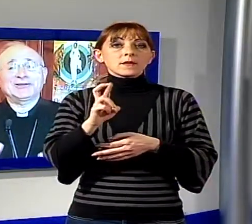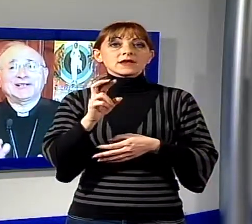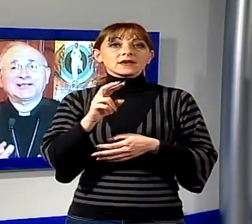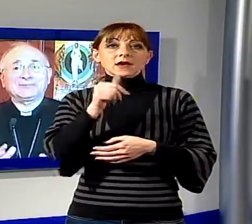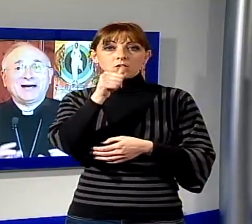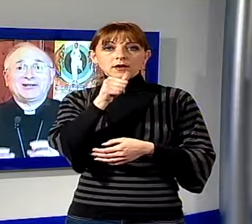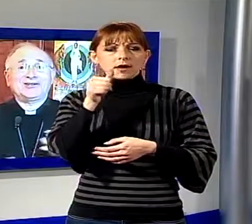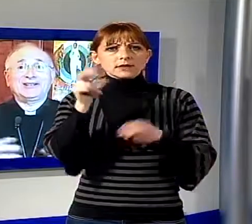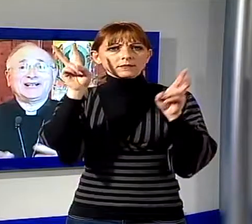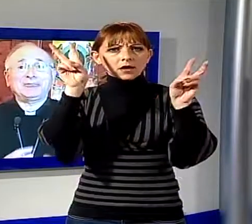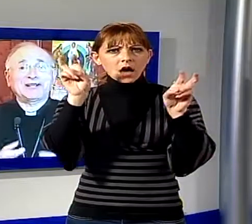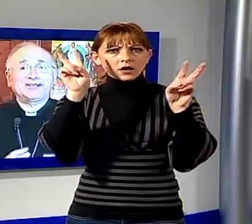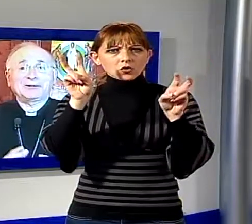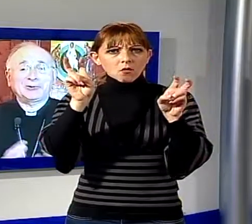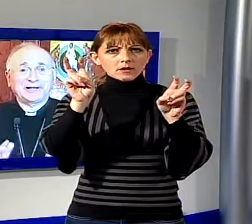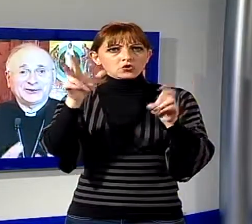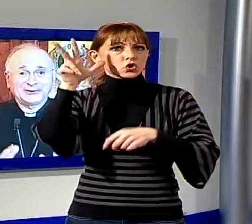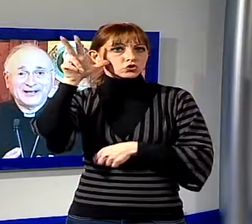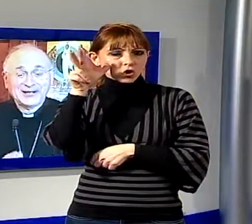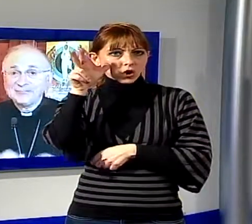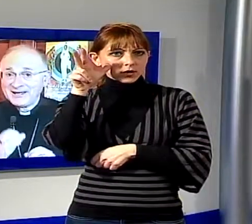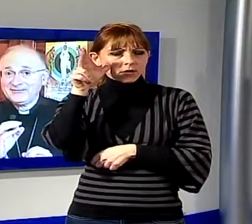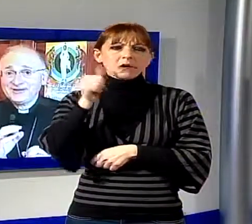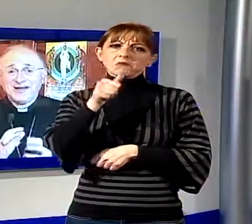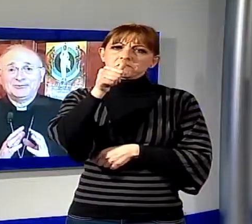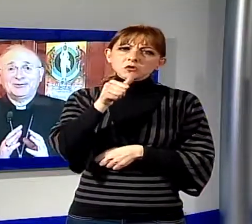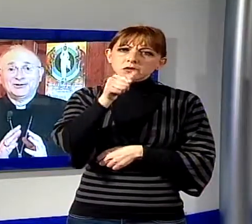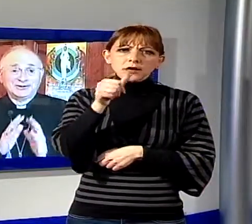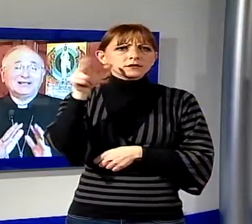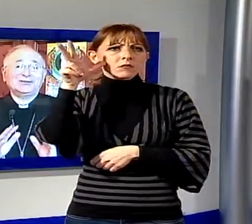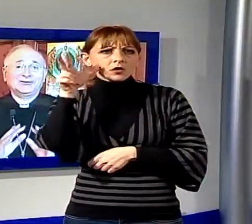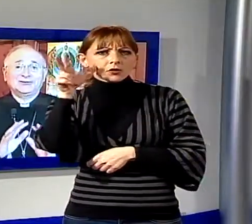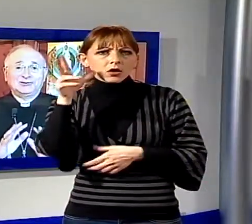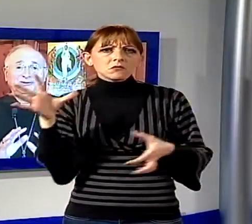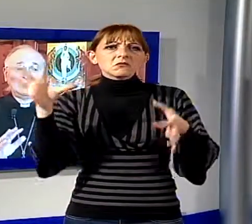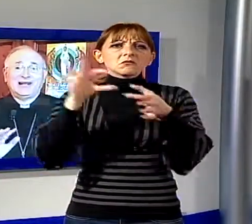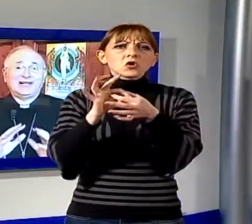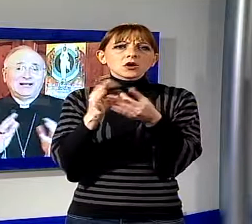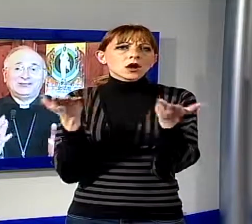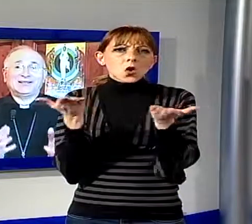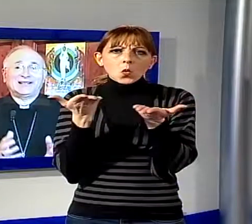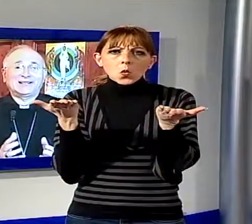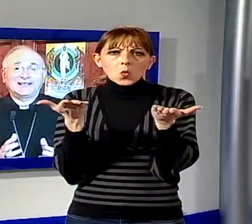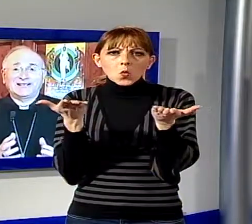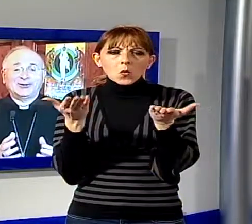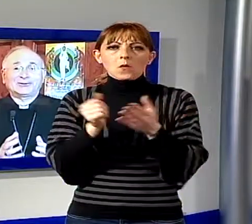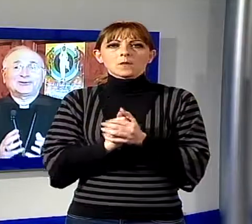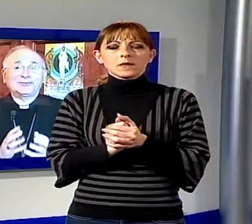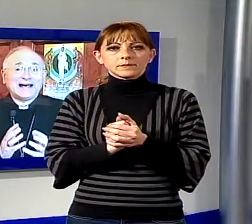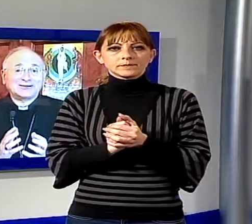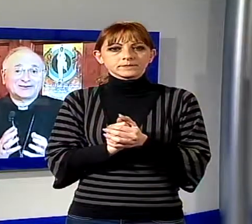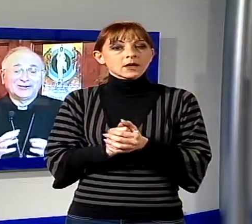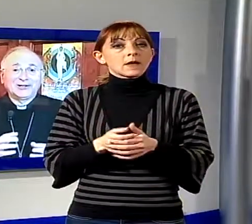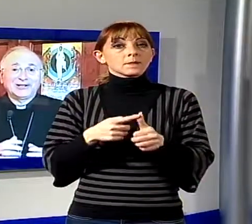donna, voi direte, ma che c'entra la Quaresima con la donna? Beh, vediamo, intanto è la festa